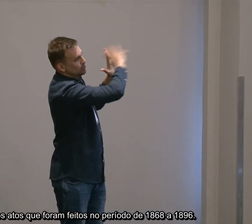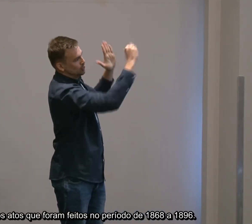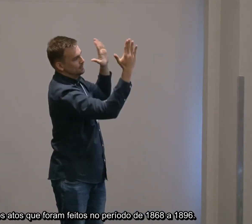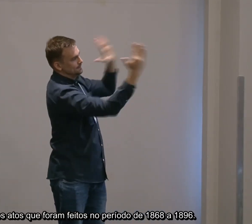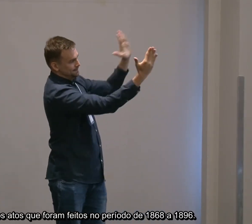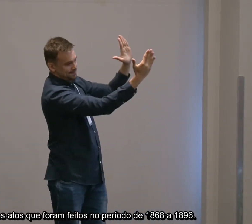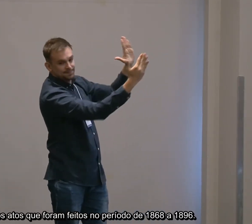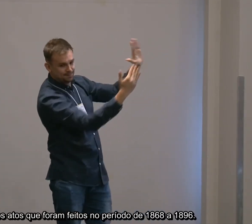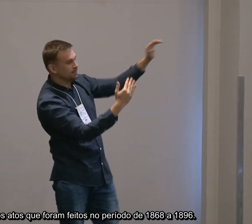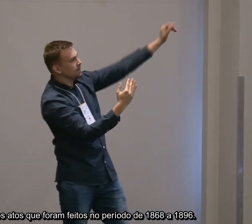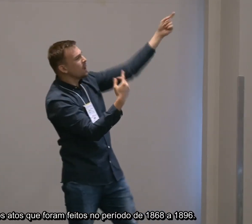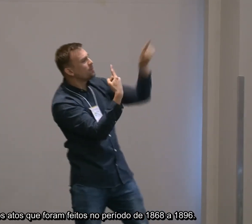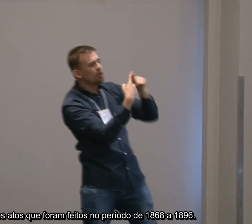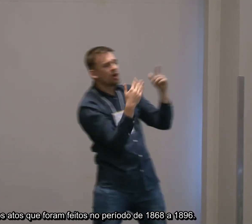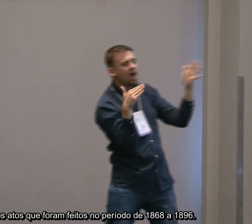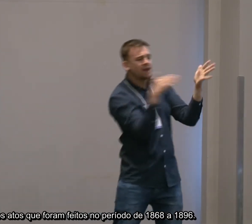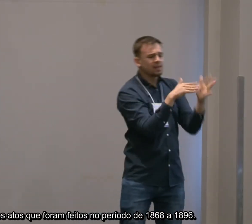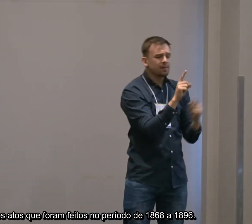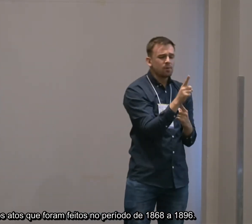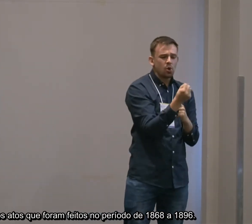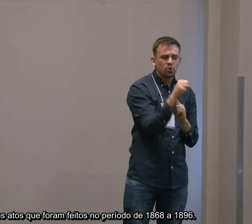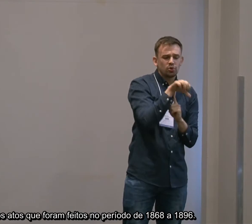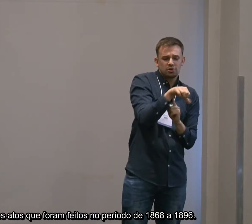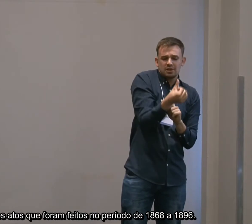1868 a 1896